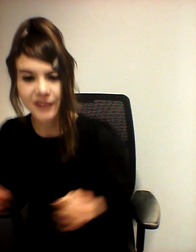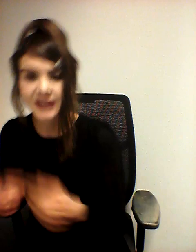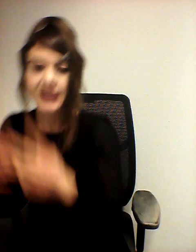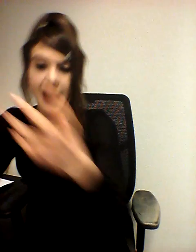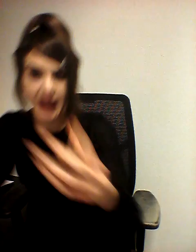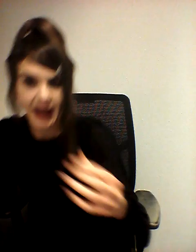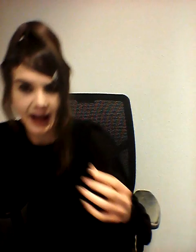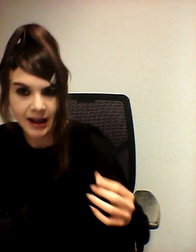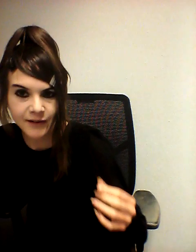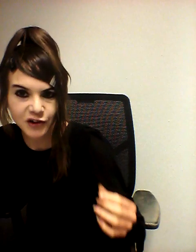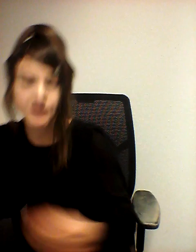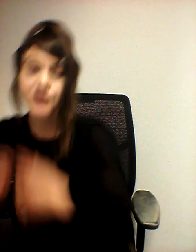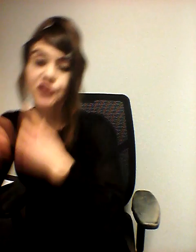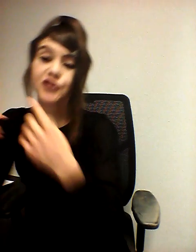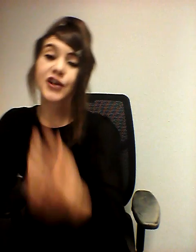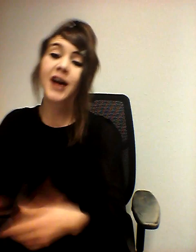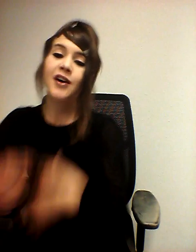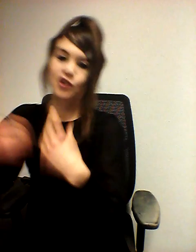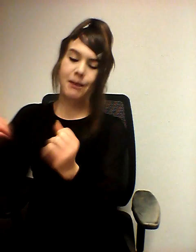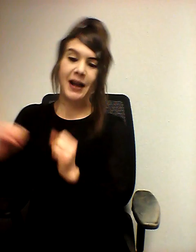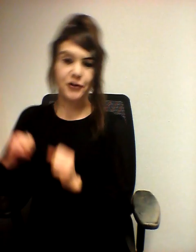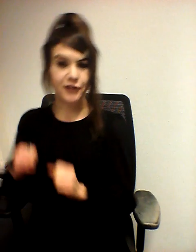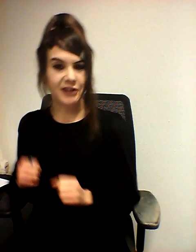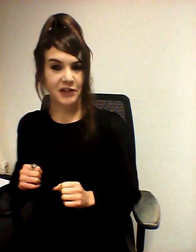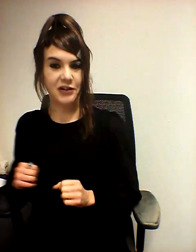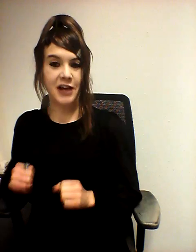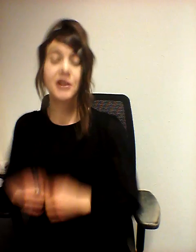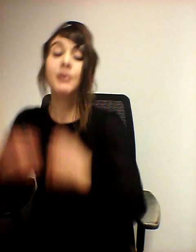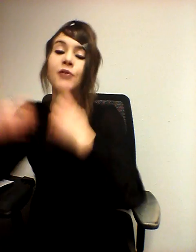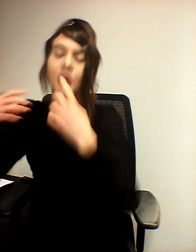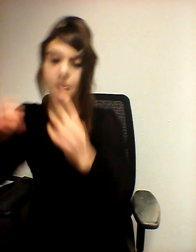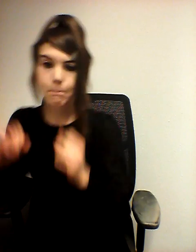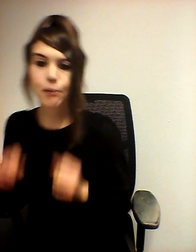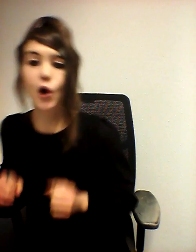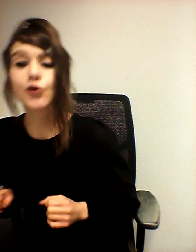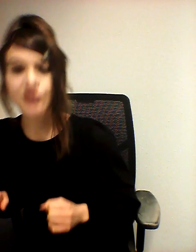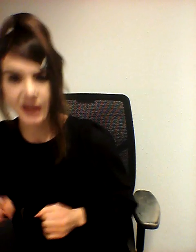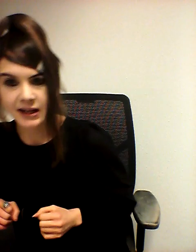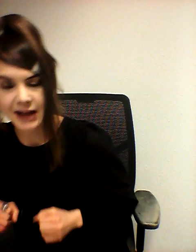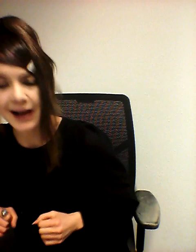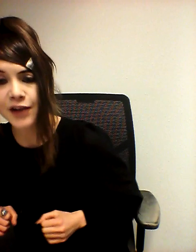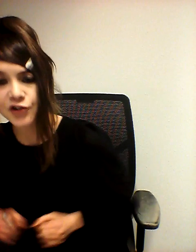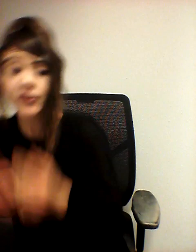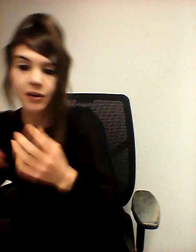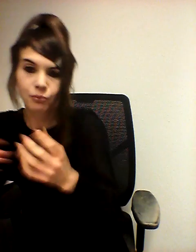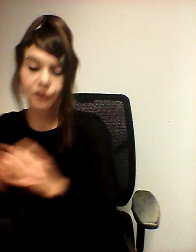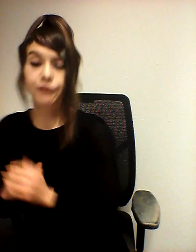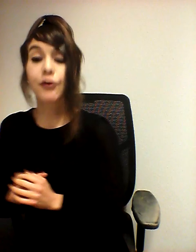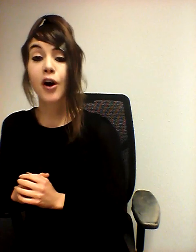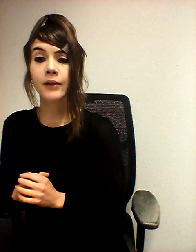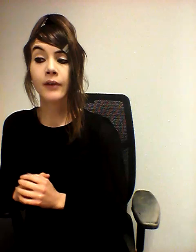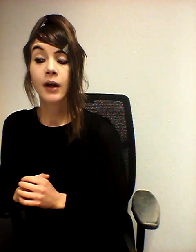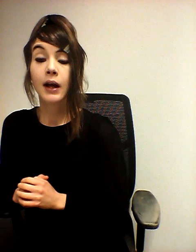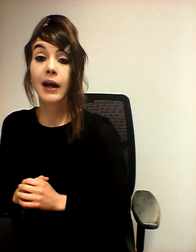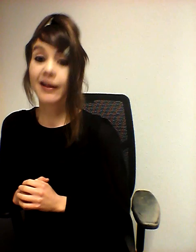die eiwitsplitsende spijsverteringsenzymen, proteasen, moeten vormen en